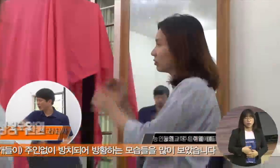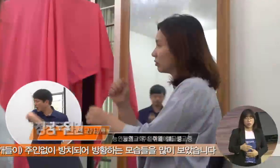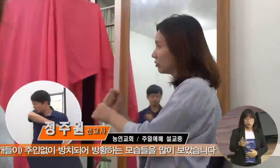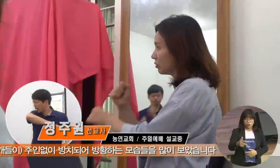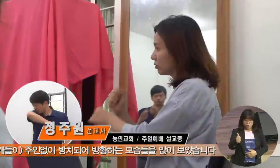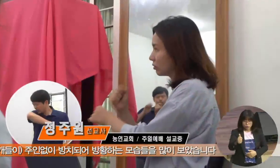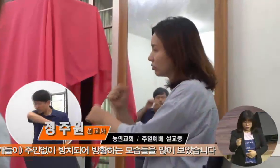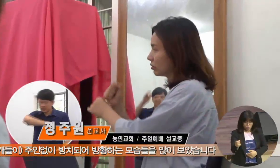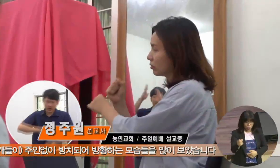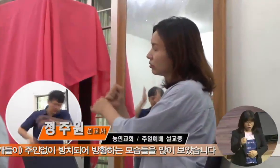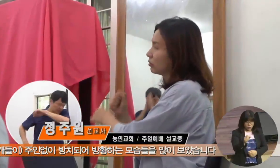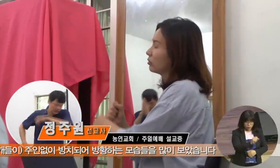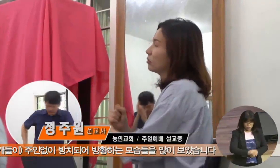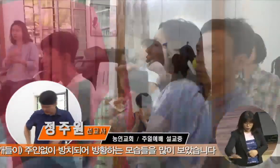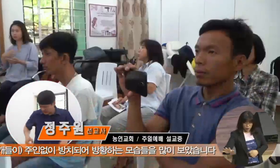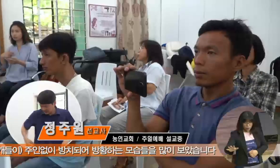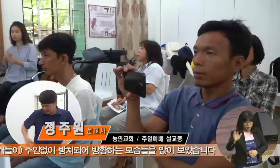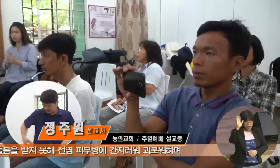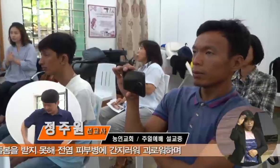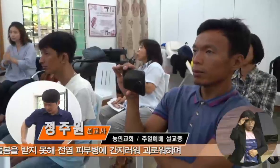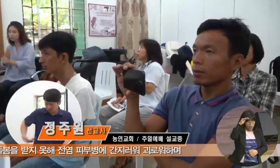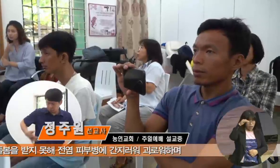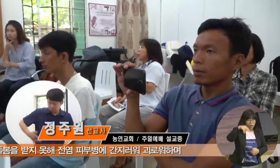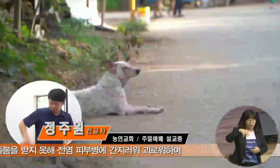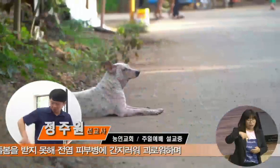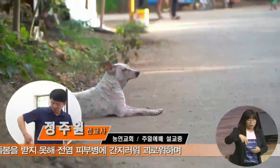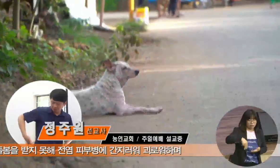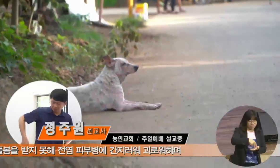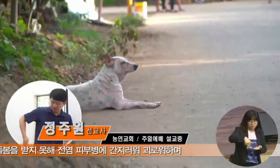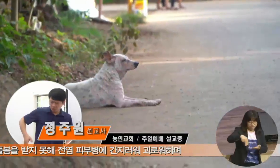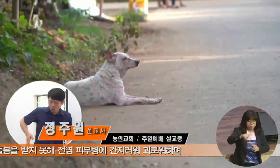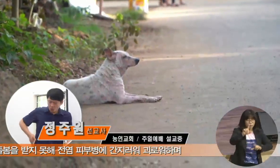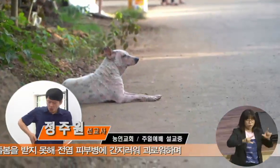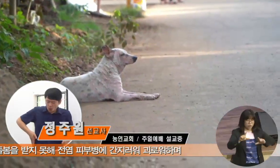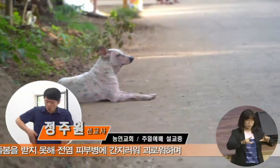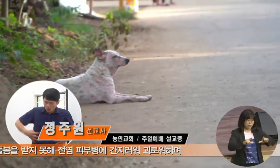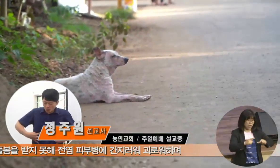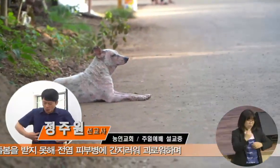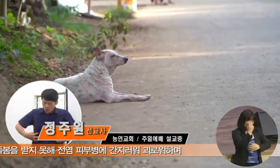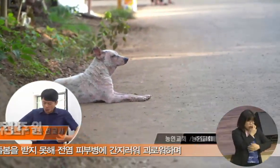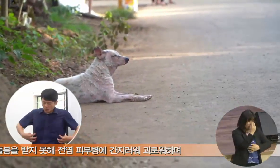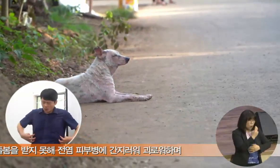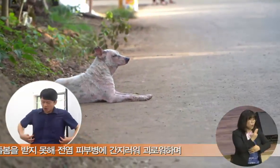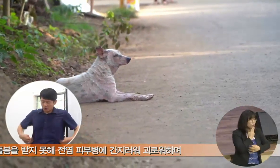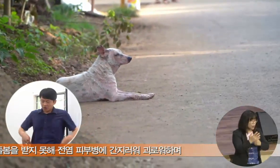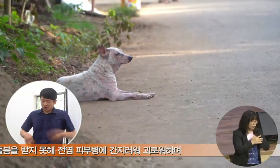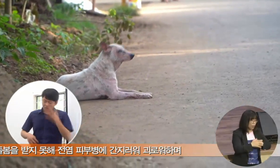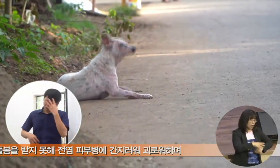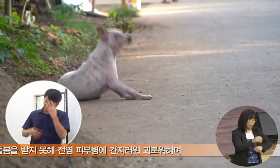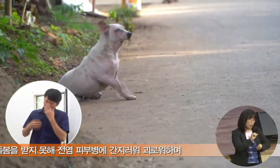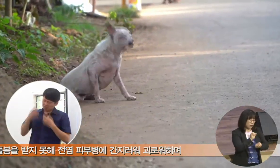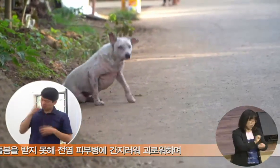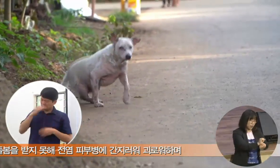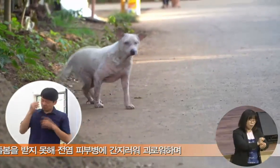방황하는 모습들을 많이 보았습니다. 돌봄을 받지 못해서 전염병과 피부병에 간지러워